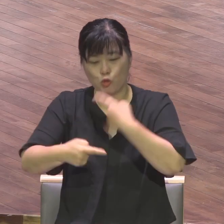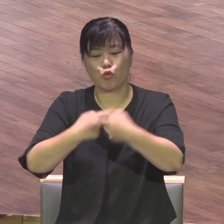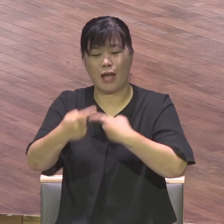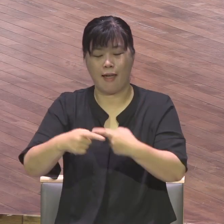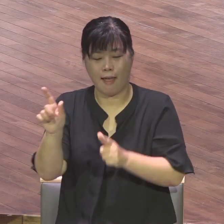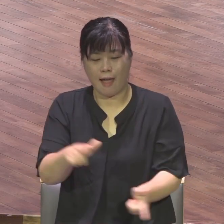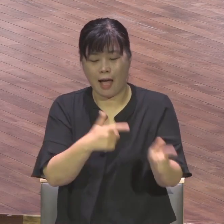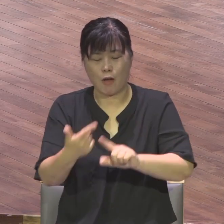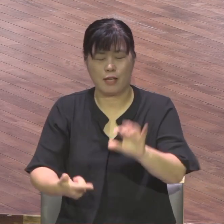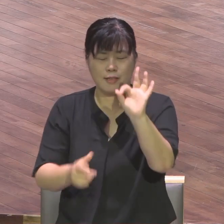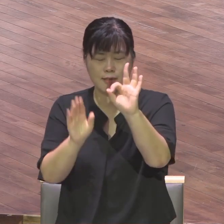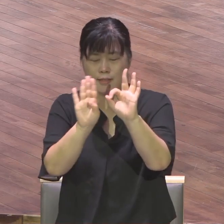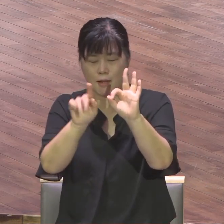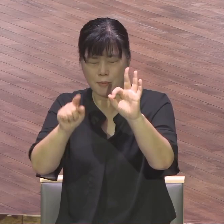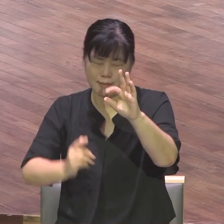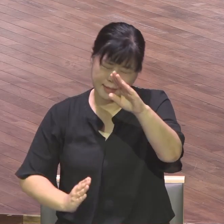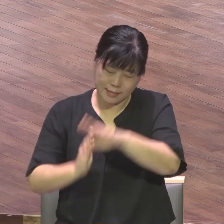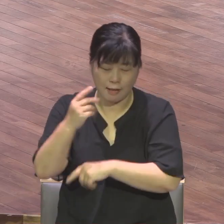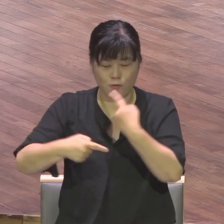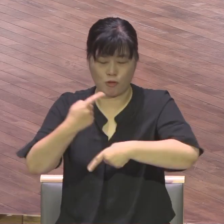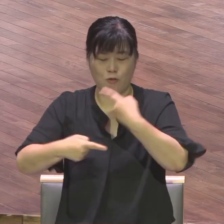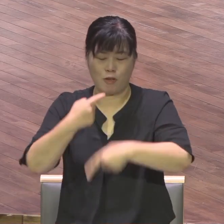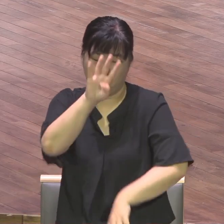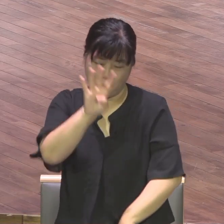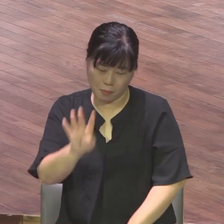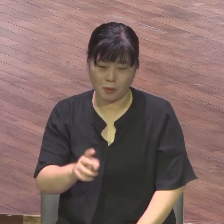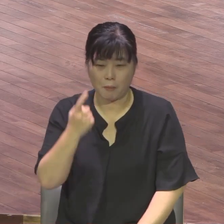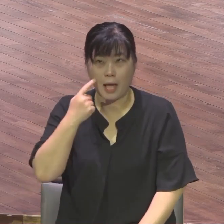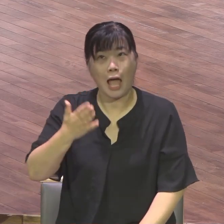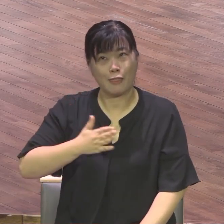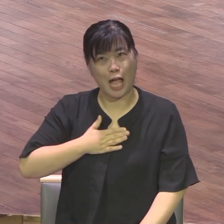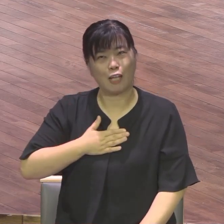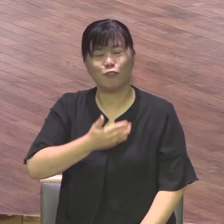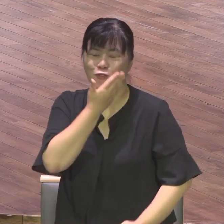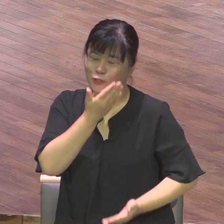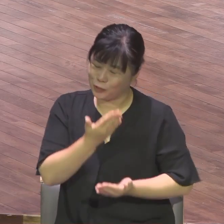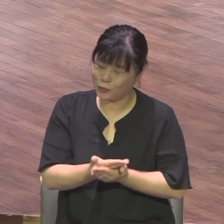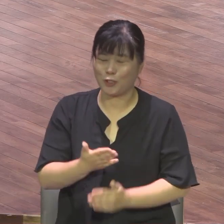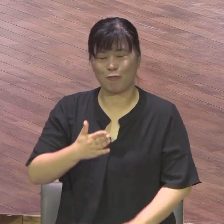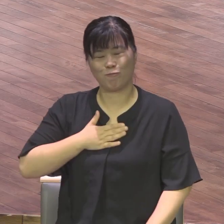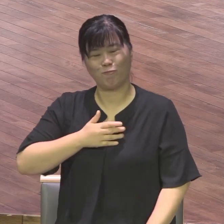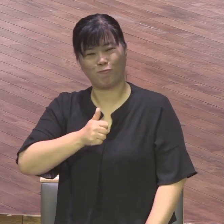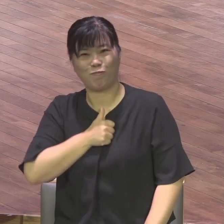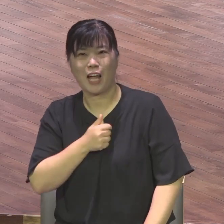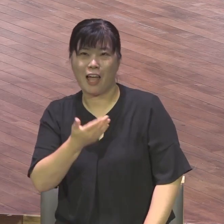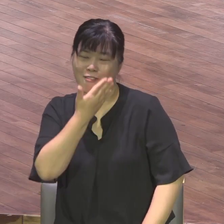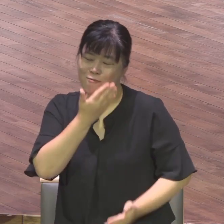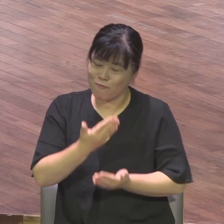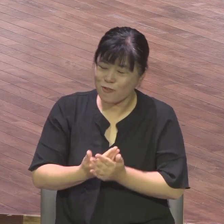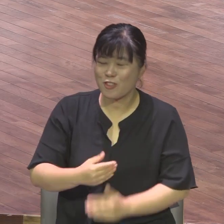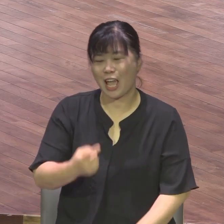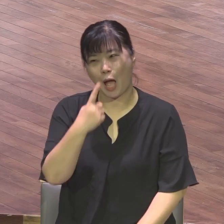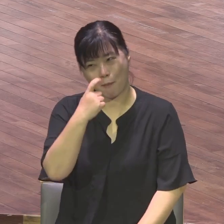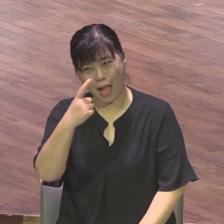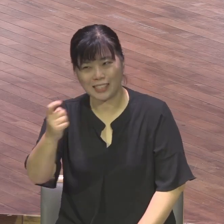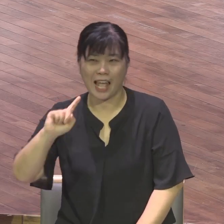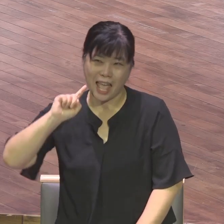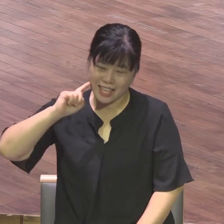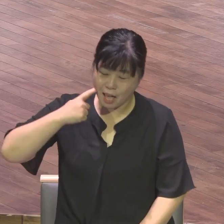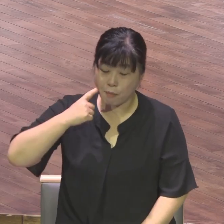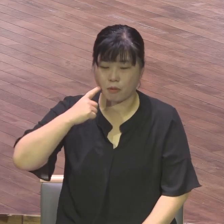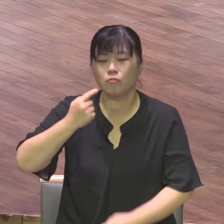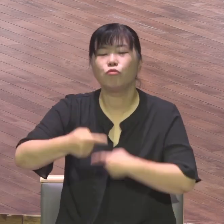될지어다. 사실입니다. 사실이에요. 여러분이 여러분 자신을 인정 안 하는데 여러분 누구를